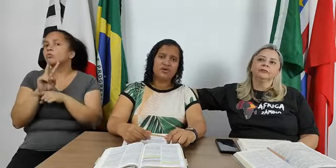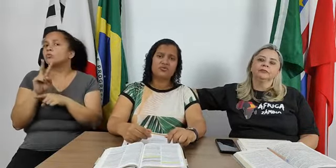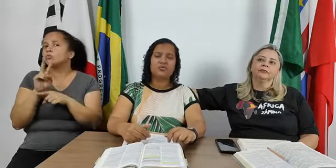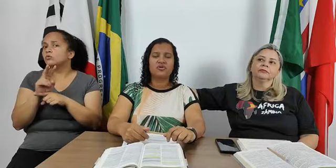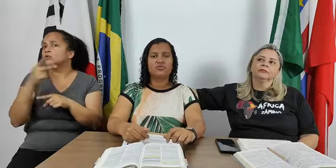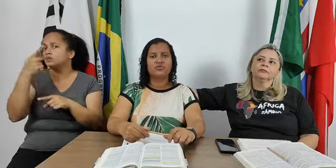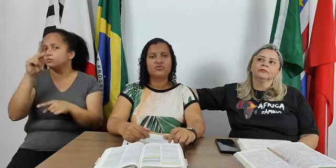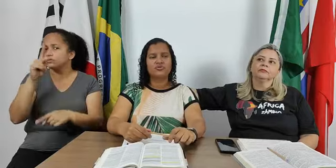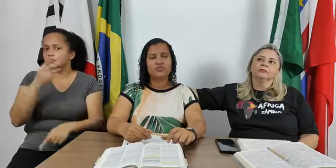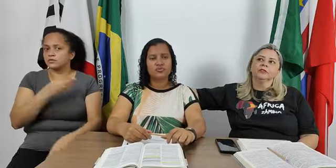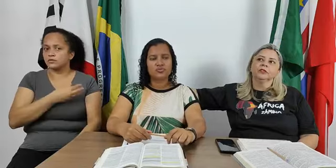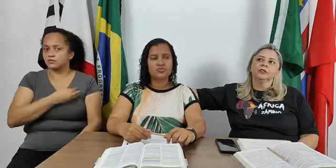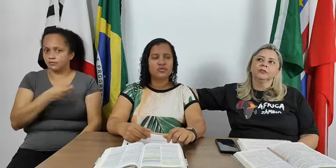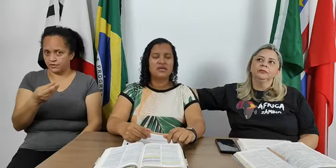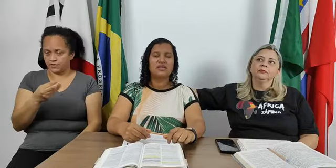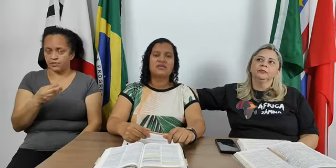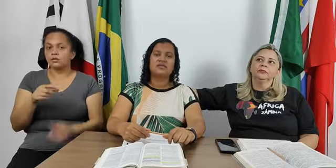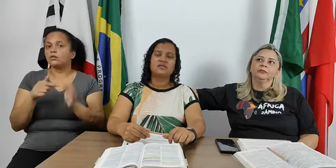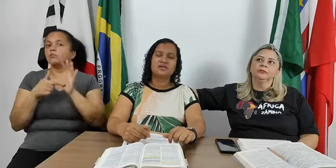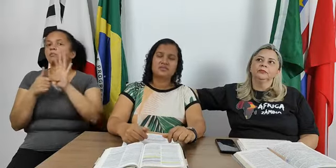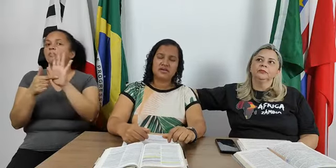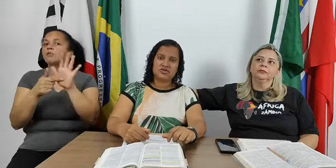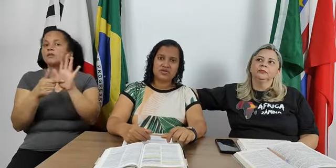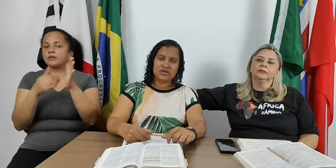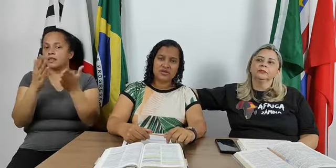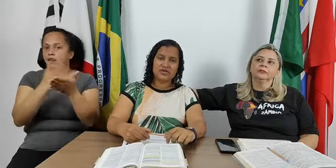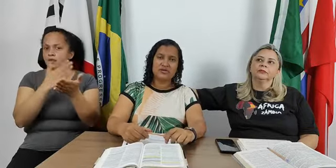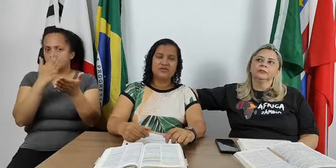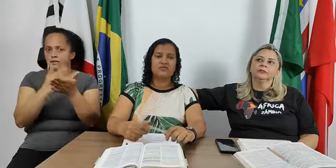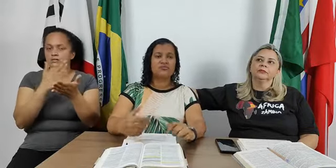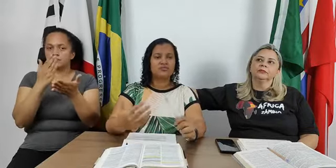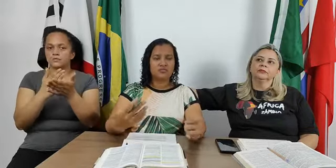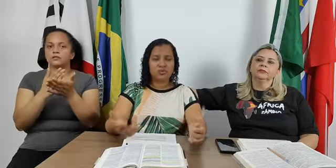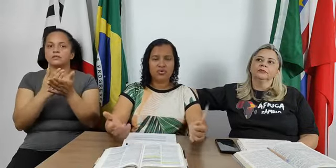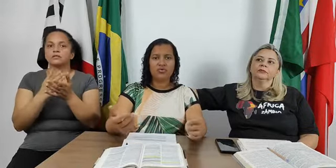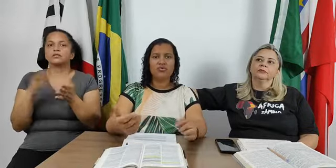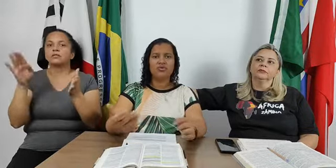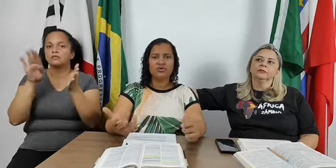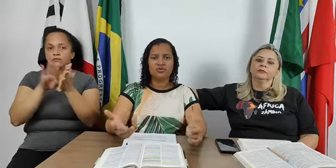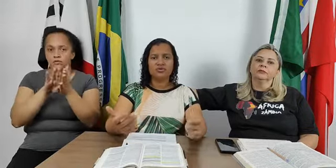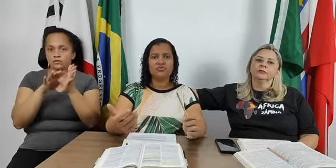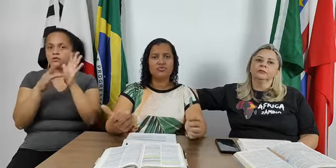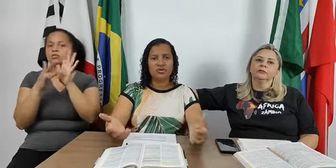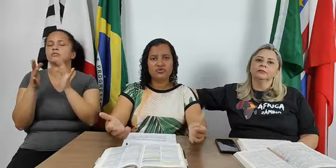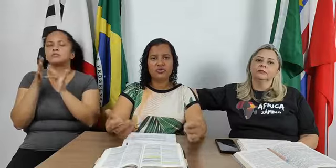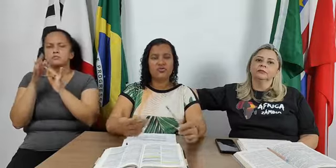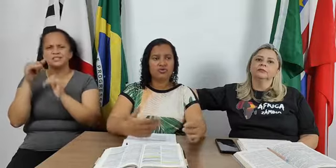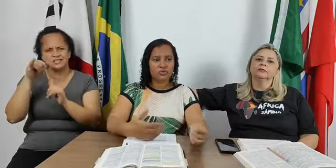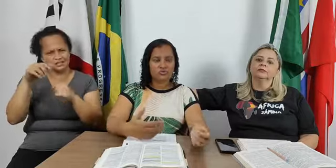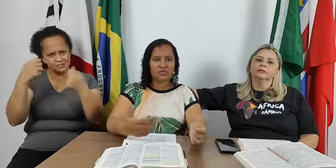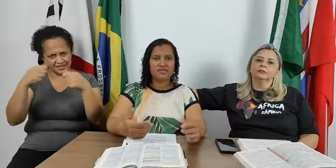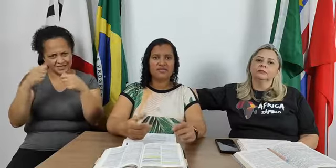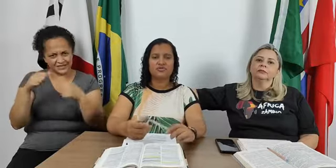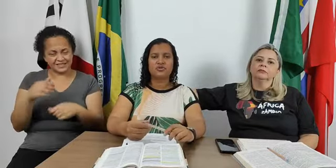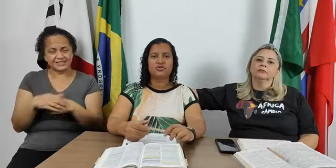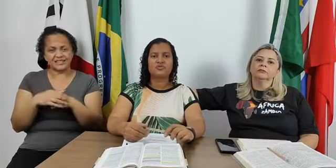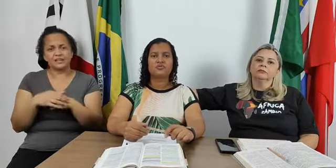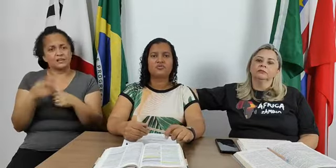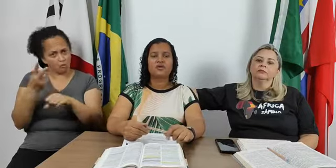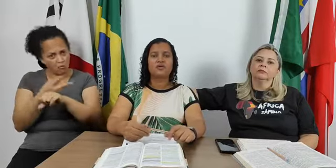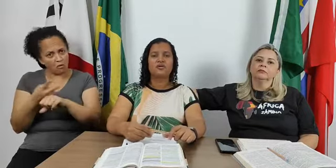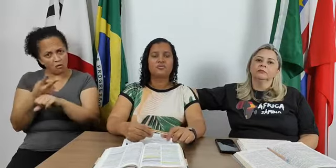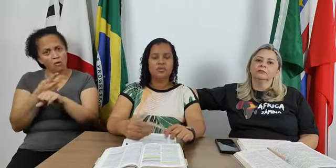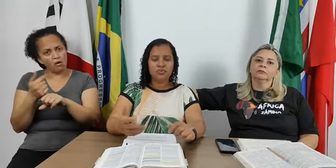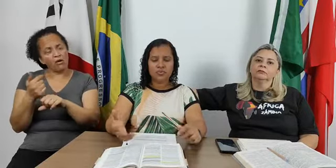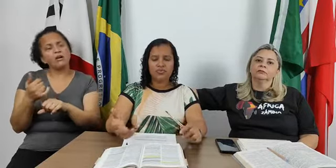livros que falam sobre a volta de Jesus. Se precisar de indicação, me procura, eu te ajudo, indico. Eu tenho uma filha de 7